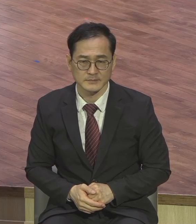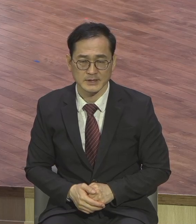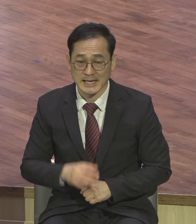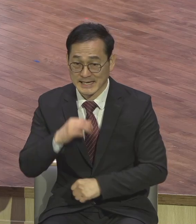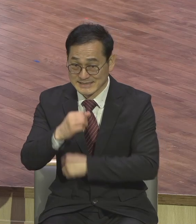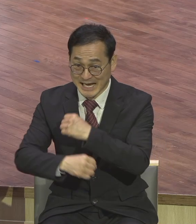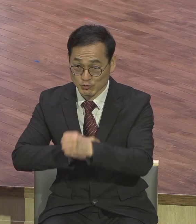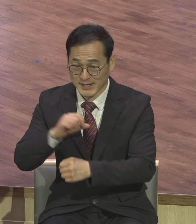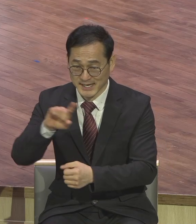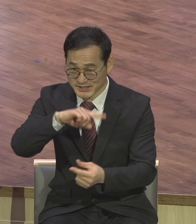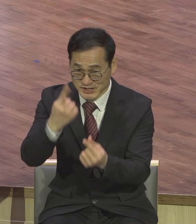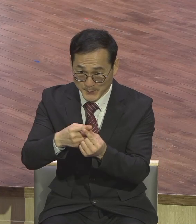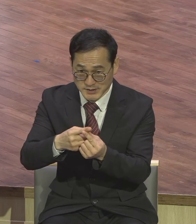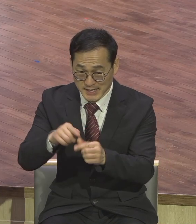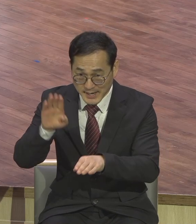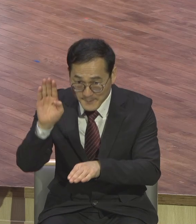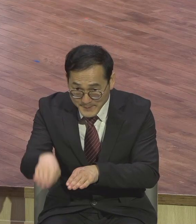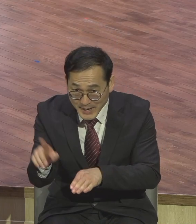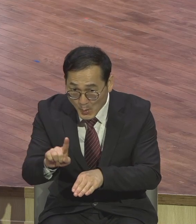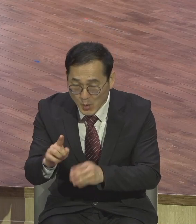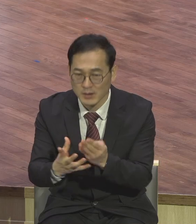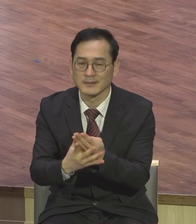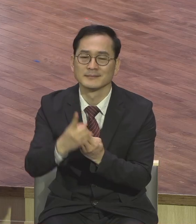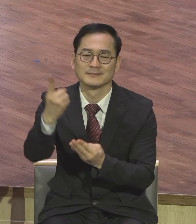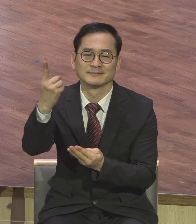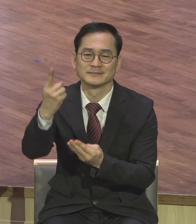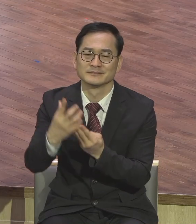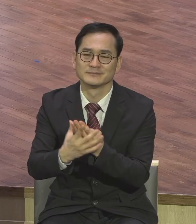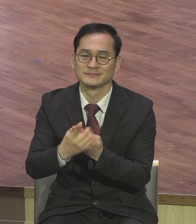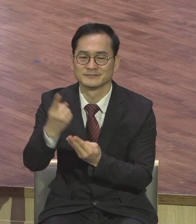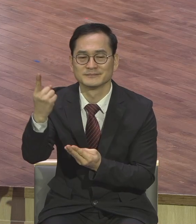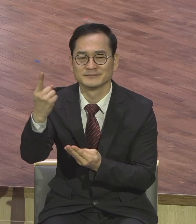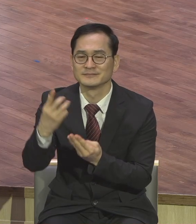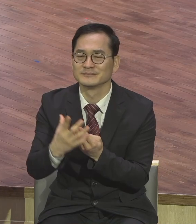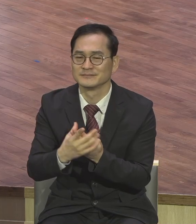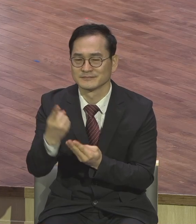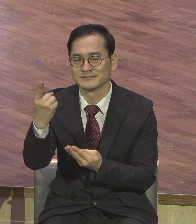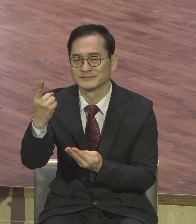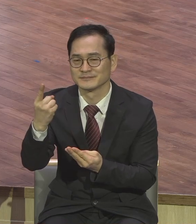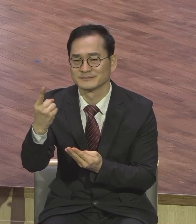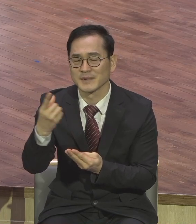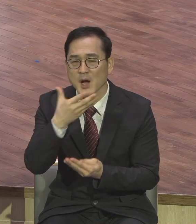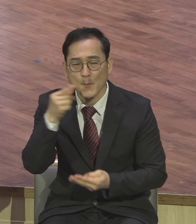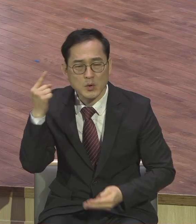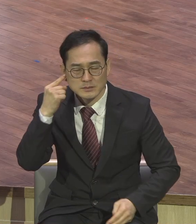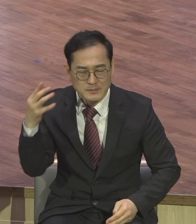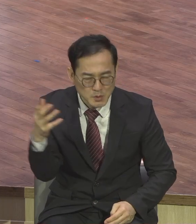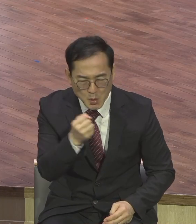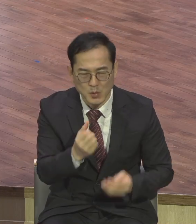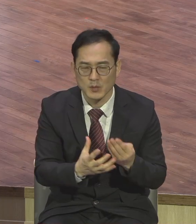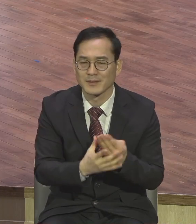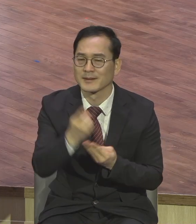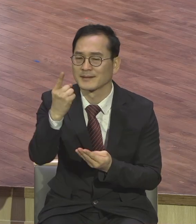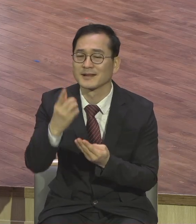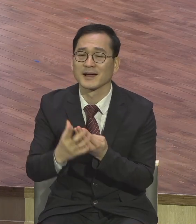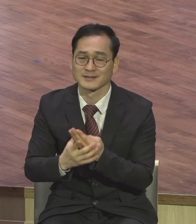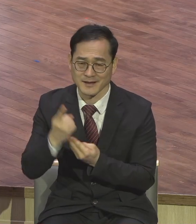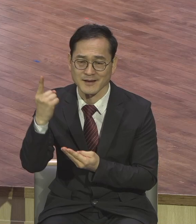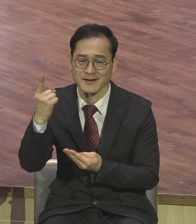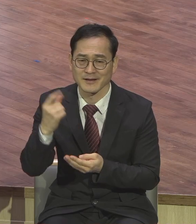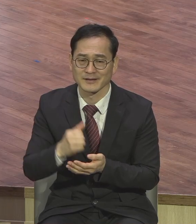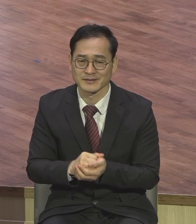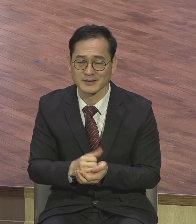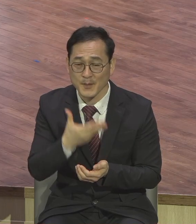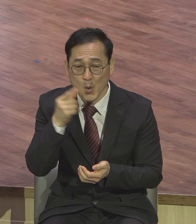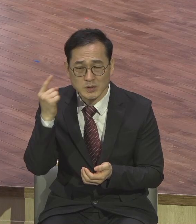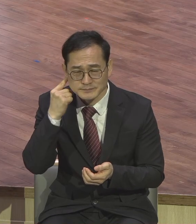원리스예요. 어디를 가든지 어디 가든지 복음으로 원리스 누리는, 복음으로 원리스 누리게 해야 돼. 복음은 하나 되게